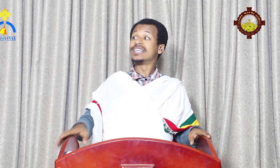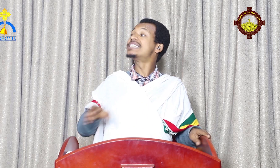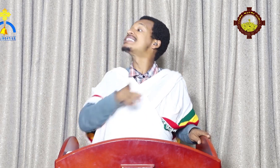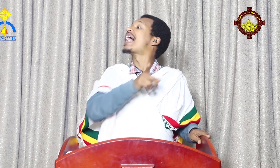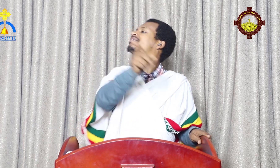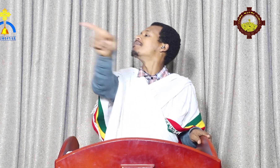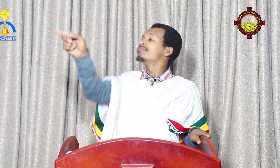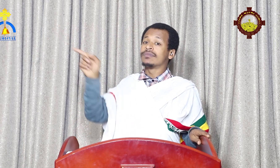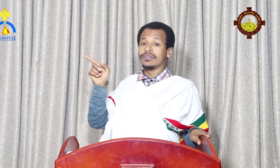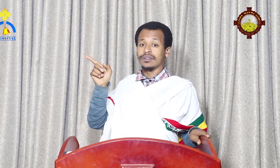እናንተም